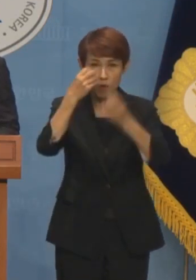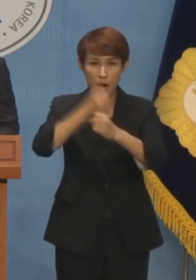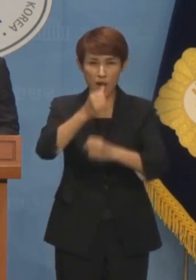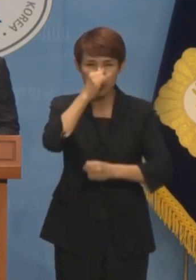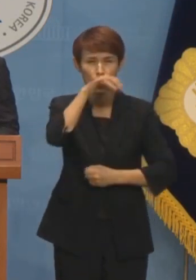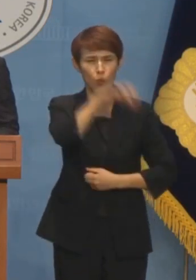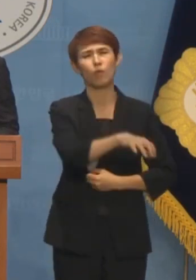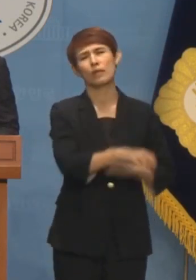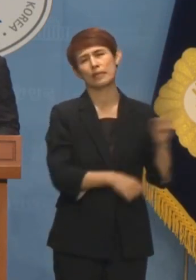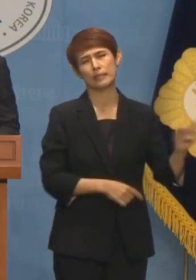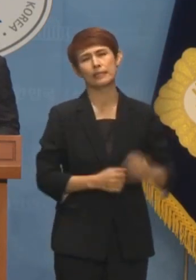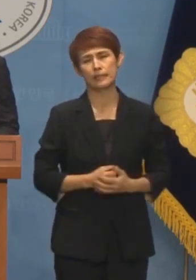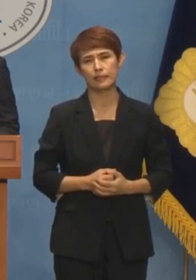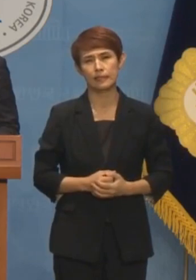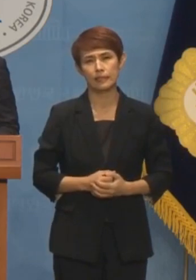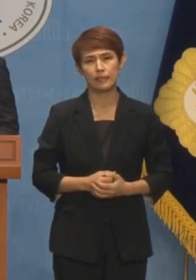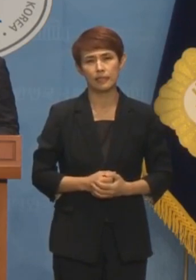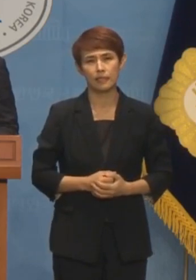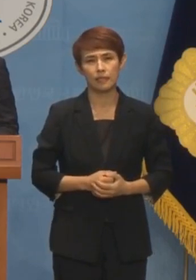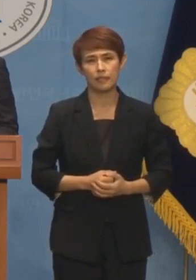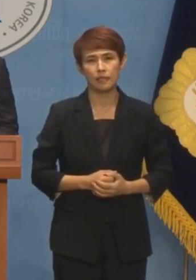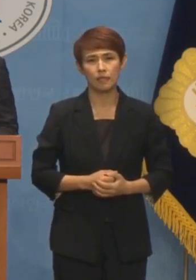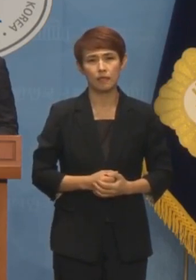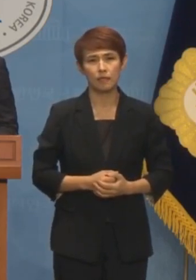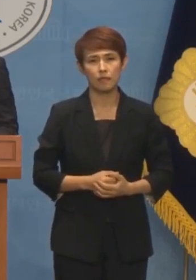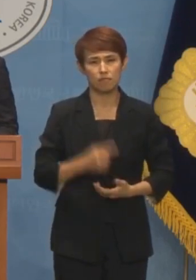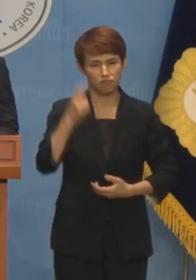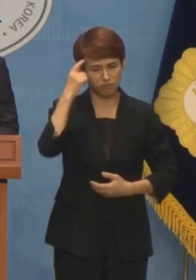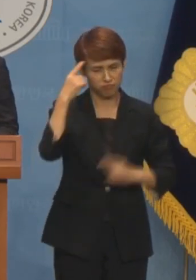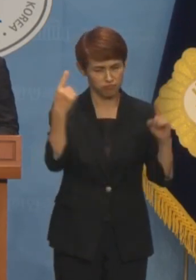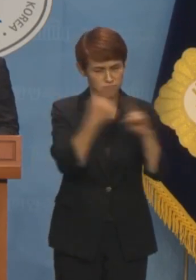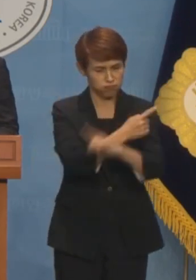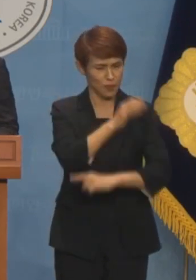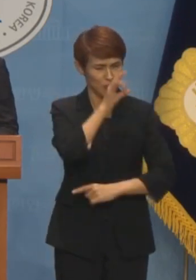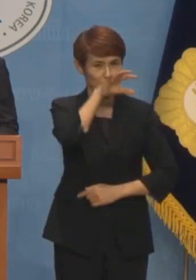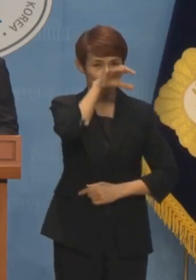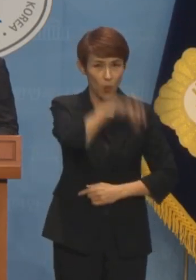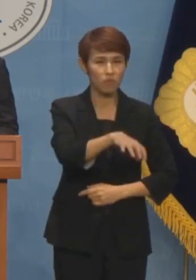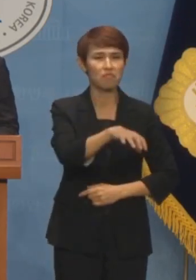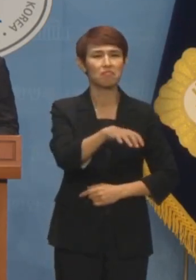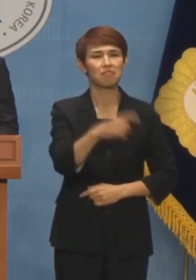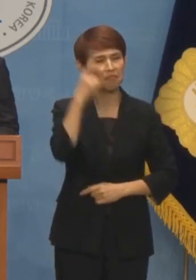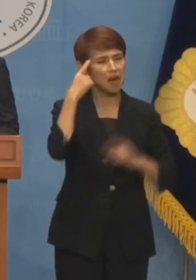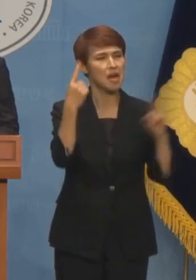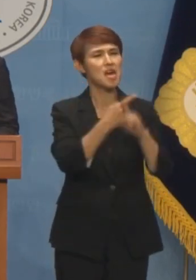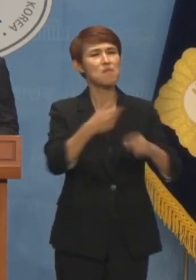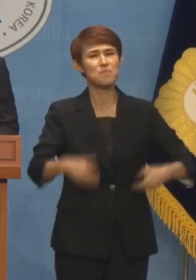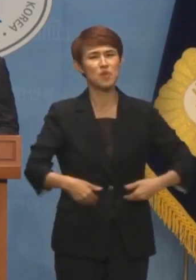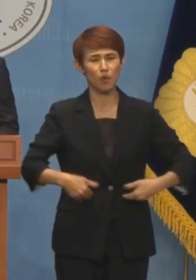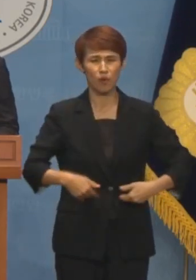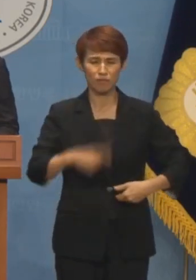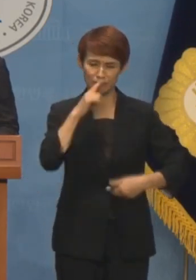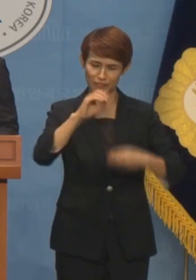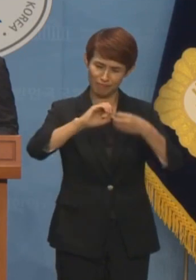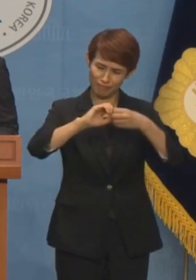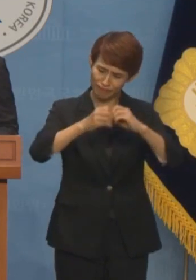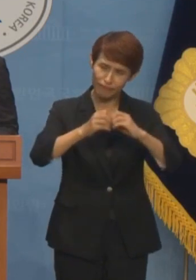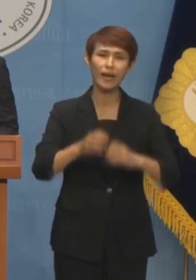쉼터가 되었습니다. 교화가 불가능한 시스템 안에서 교화를 외치는 건 어불성설입니다.